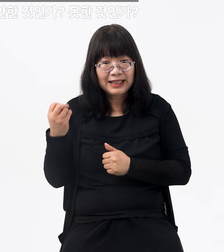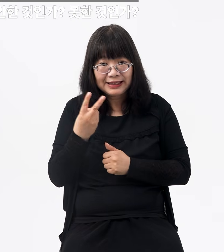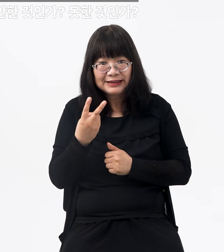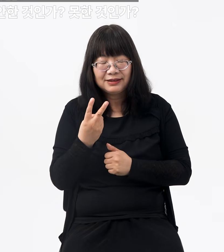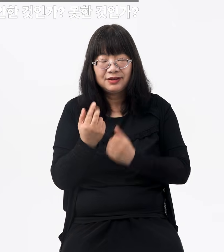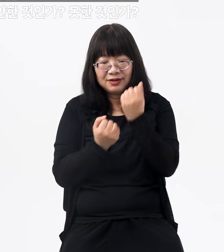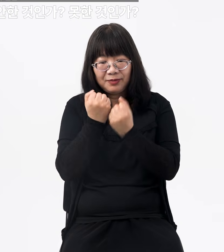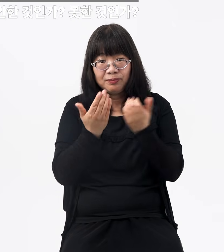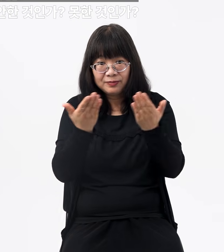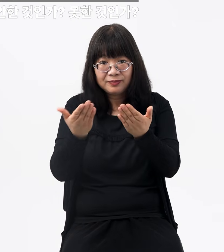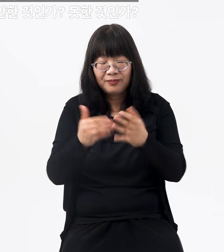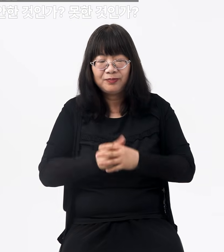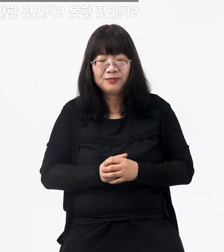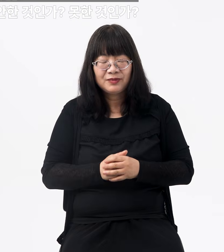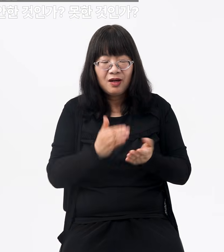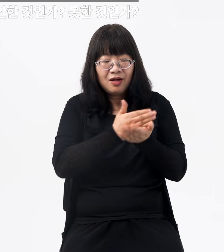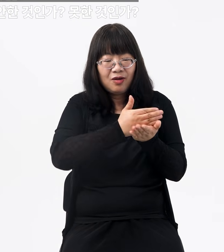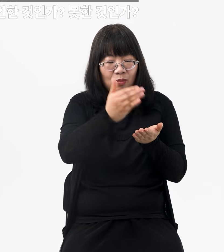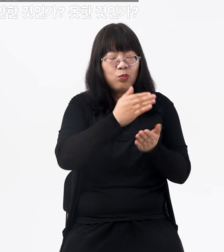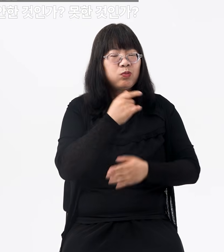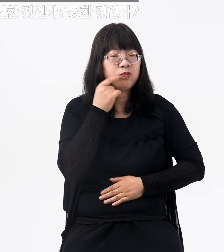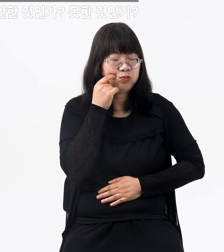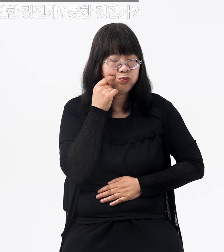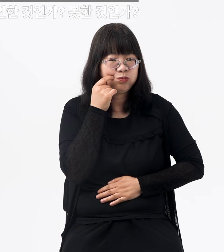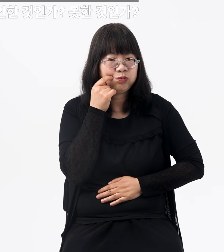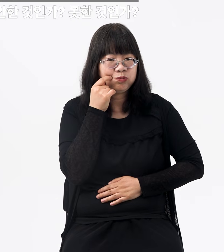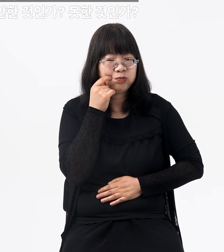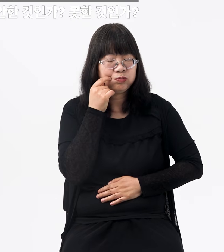보면 쫓아내지 못했다.